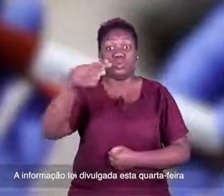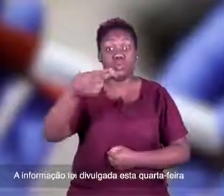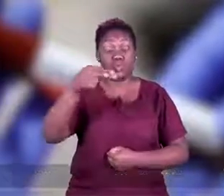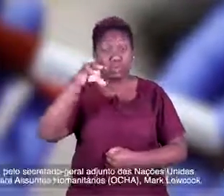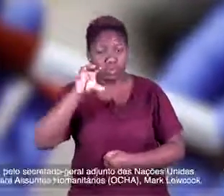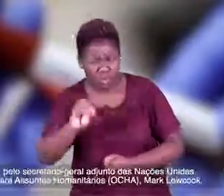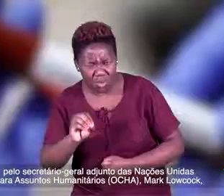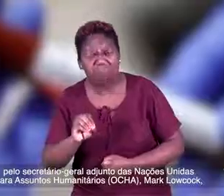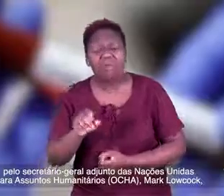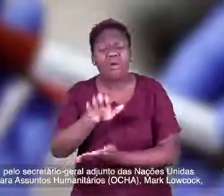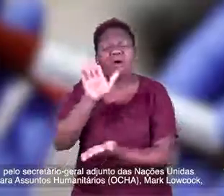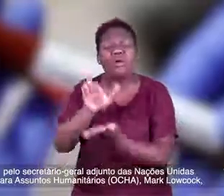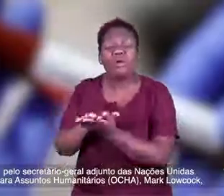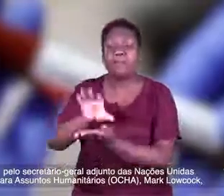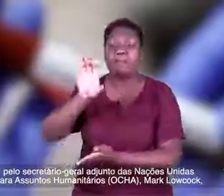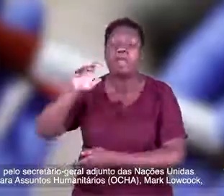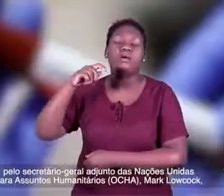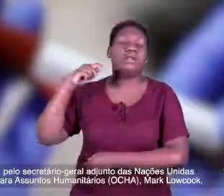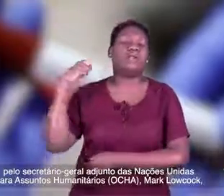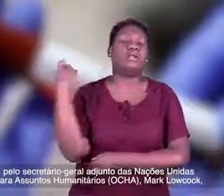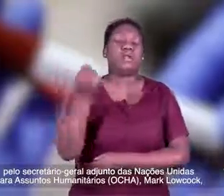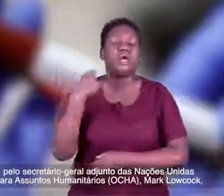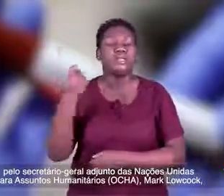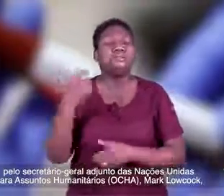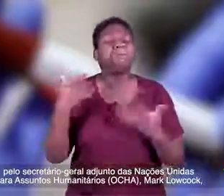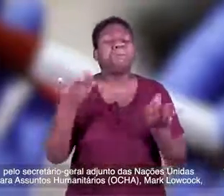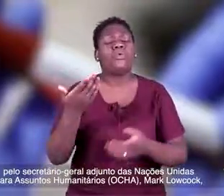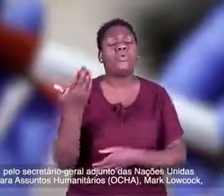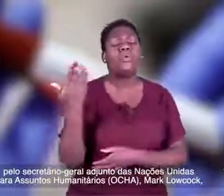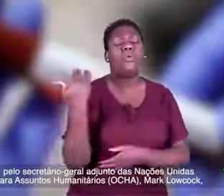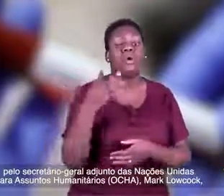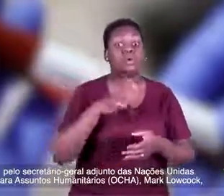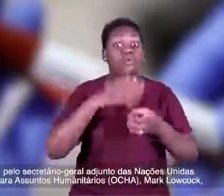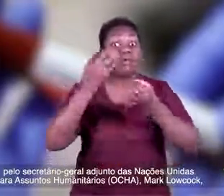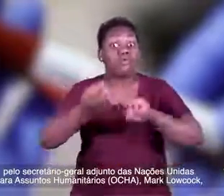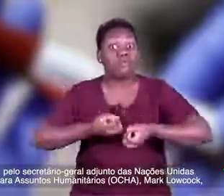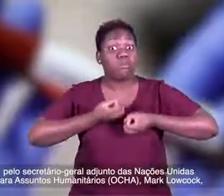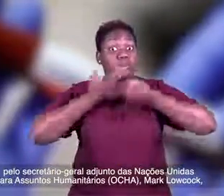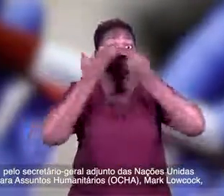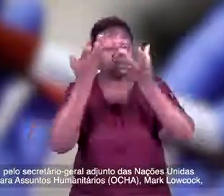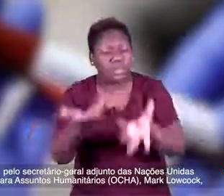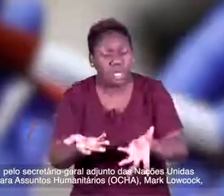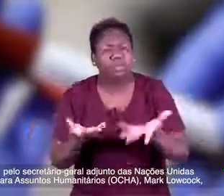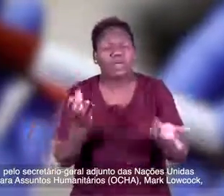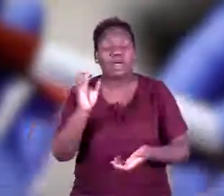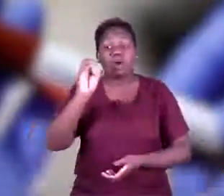pelo secretário geral adjunto das Nações Unidas para assuntos humanitários Mark louco